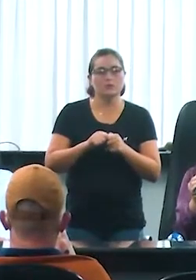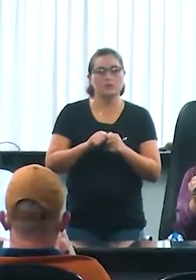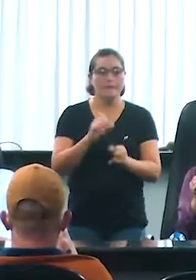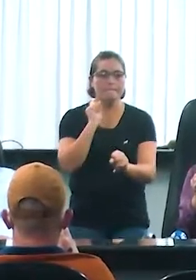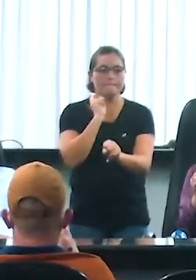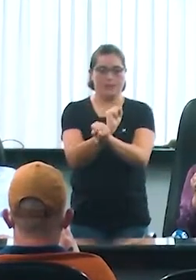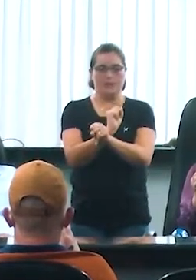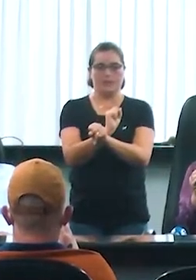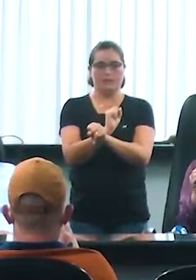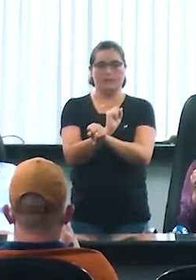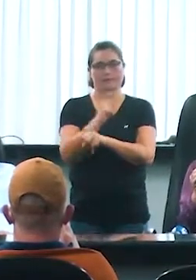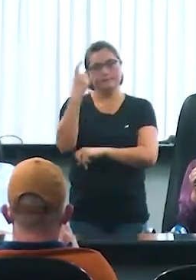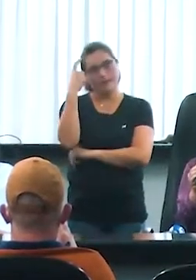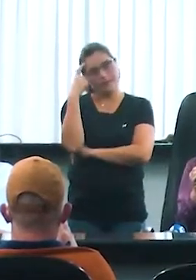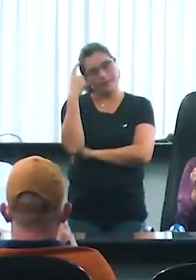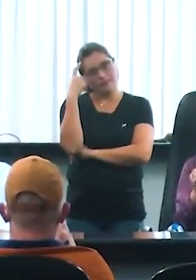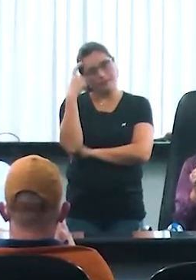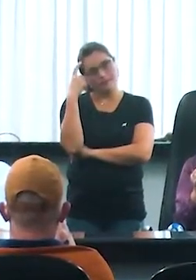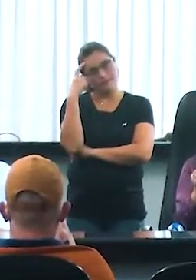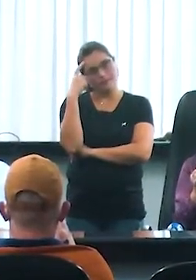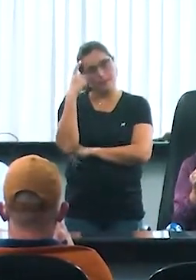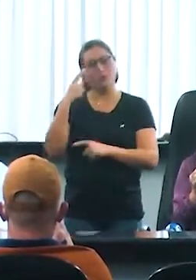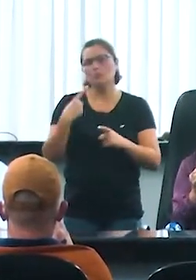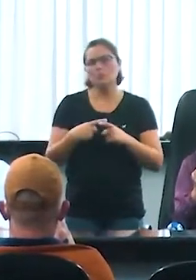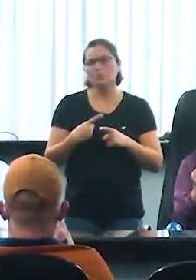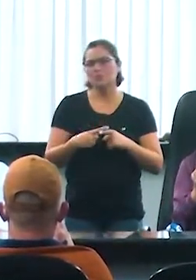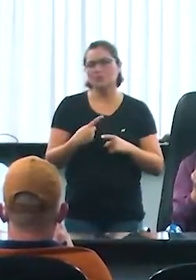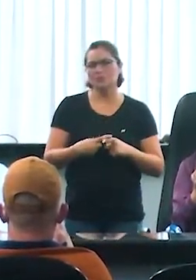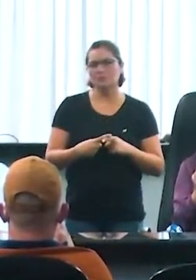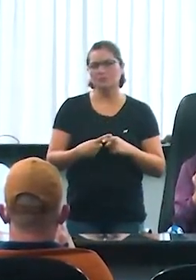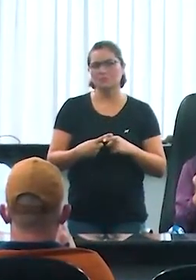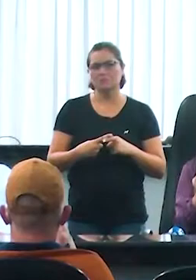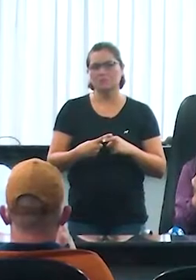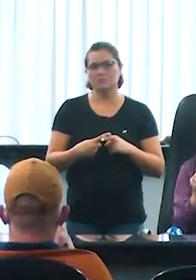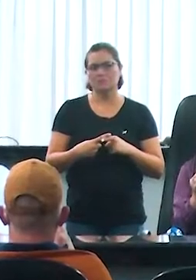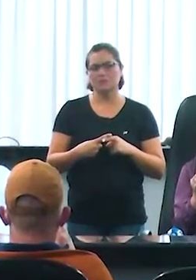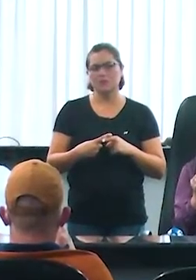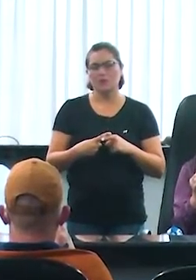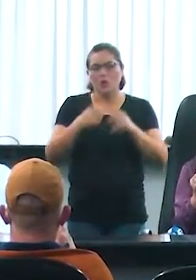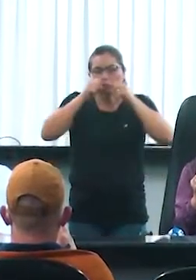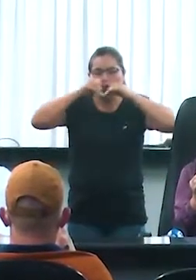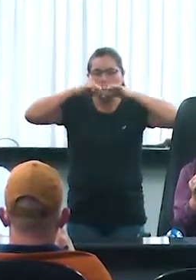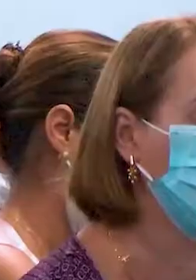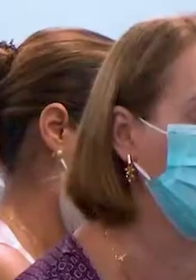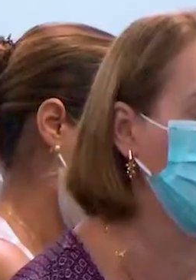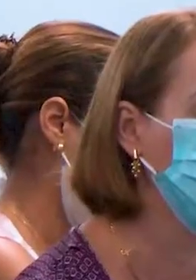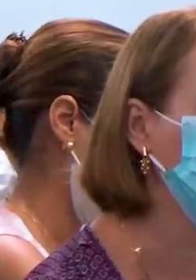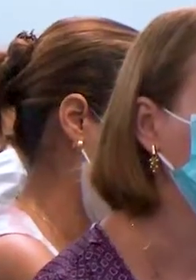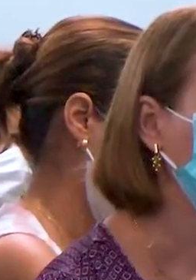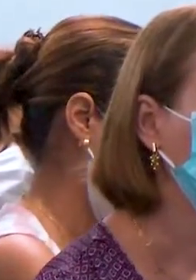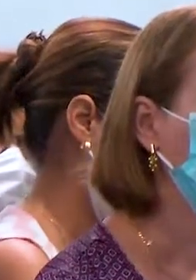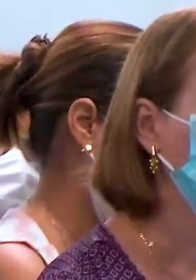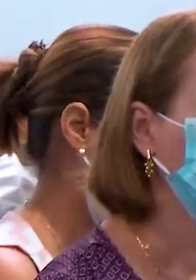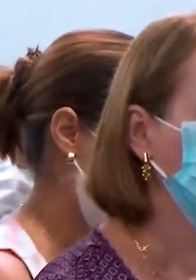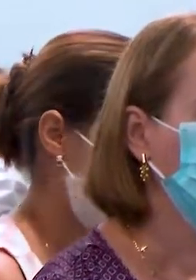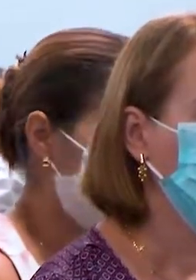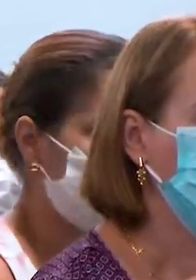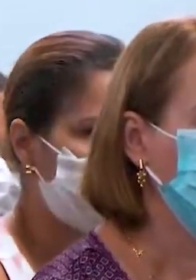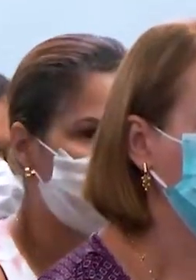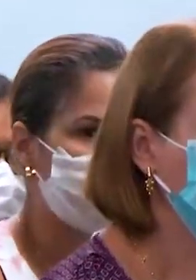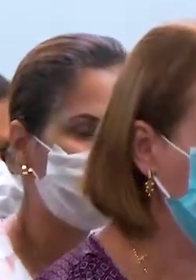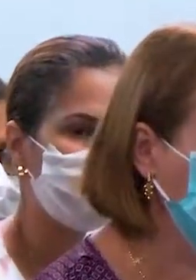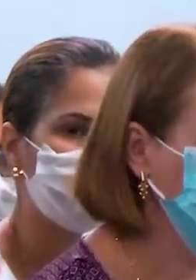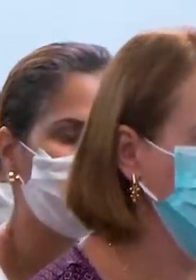fala sobre a ação realizada com os testes rápidos recebidos pelo governo do Estado e que dos 330